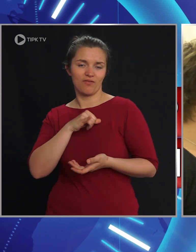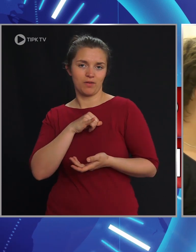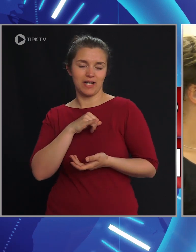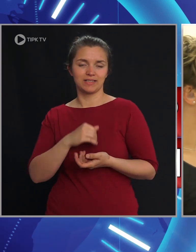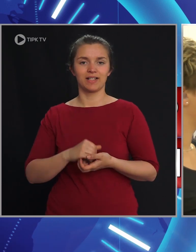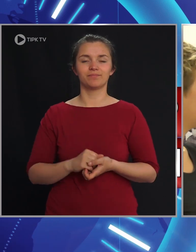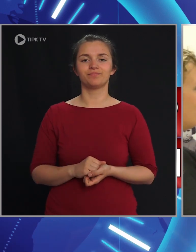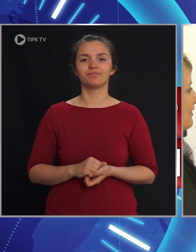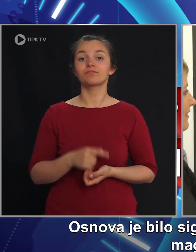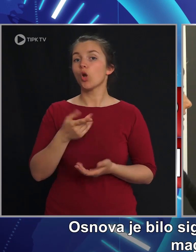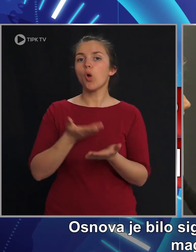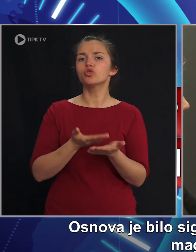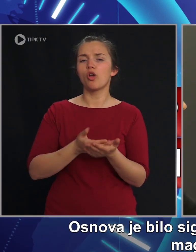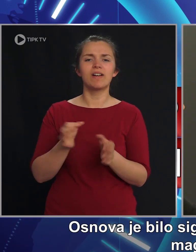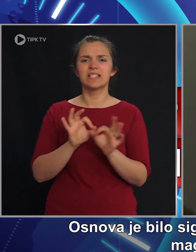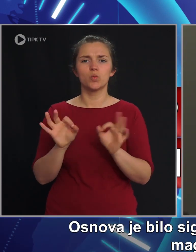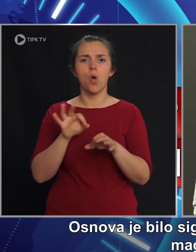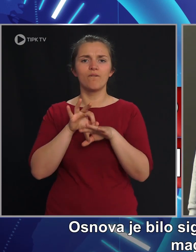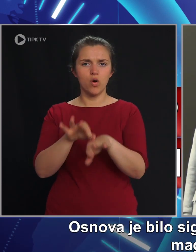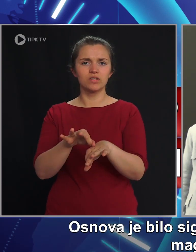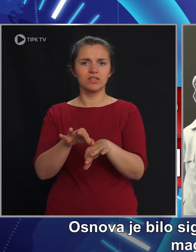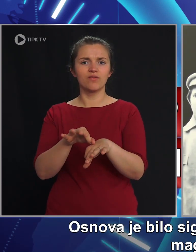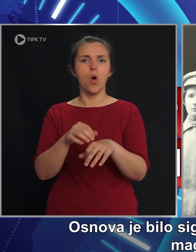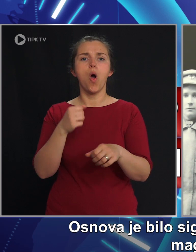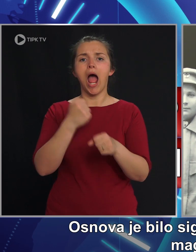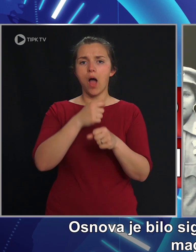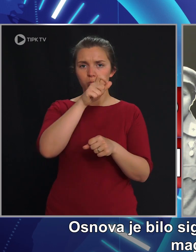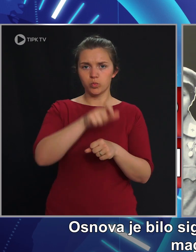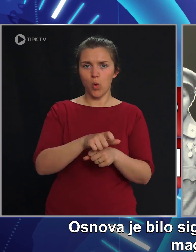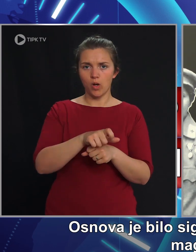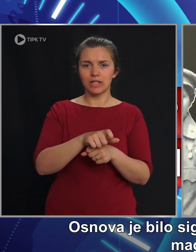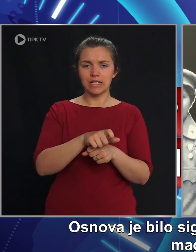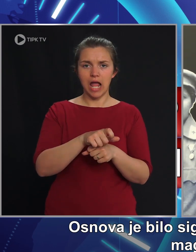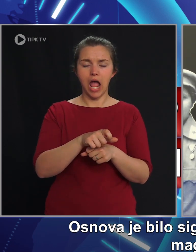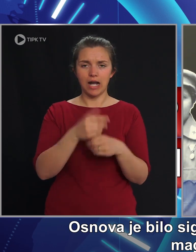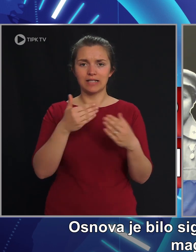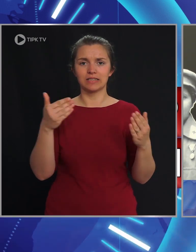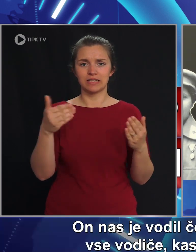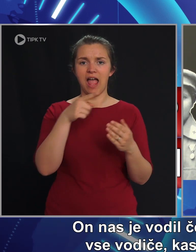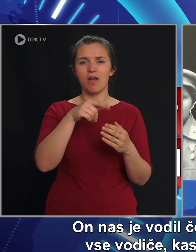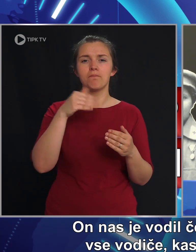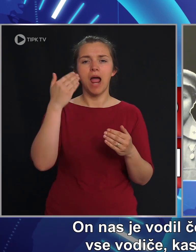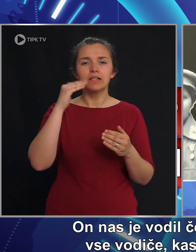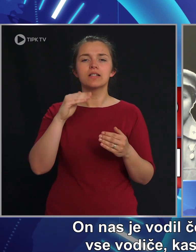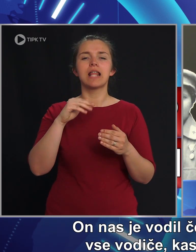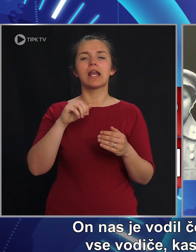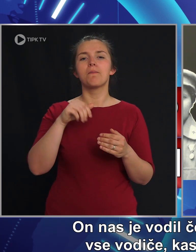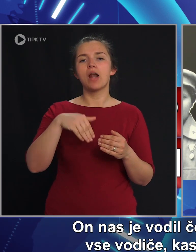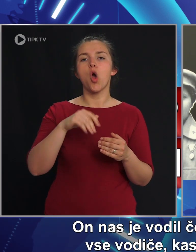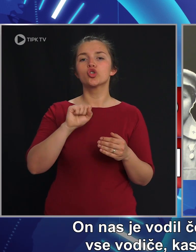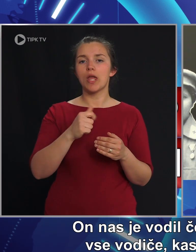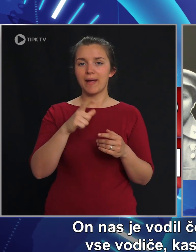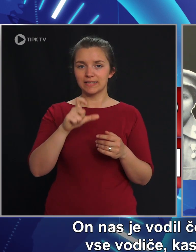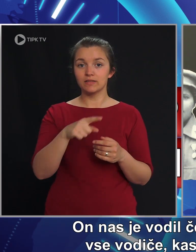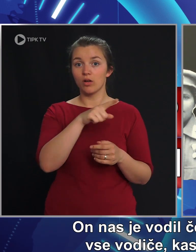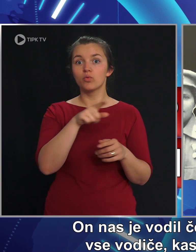informacije? Ja, osnova je bilo sigurno vodstvo avtorja razstave, magistra Marka Štepca. On nas je vodil čez